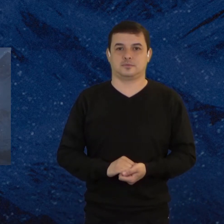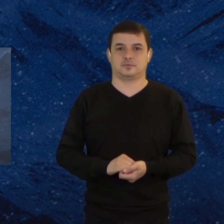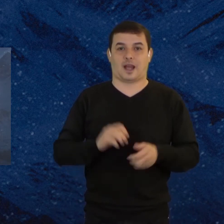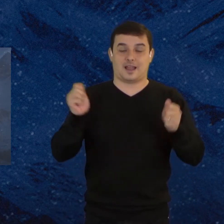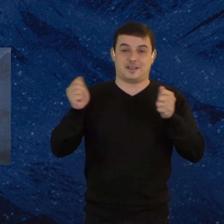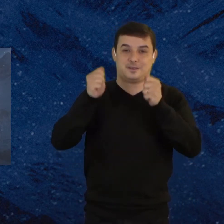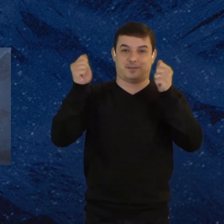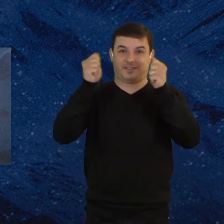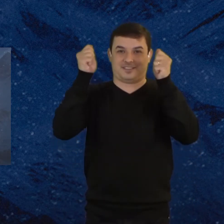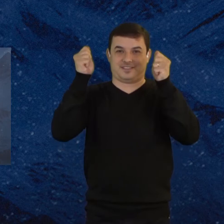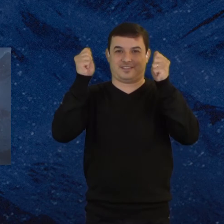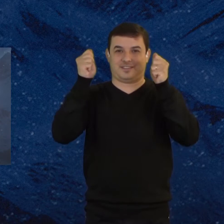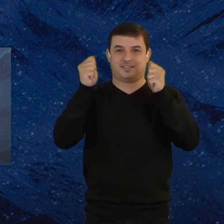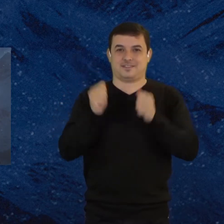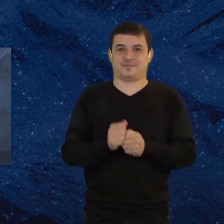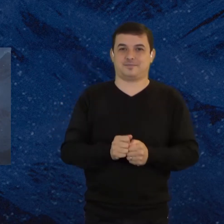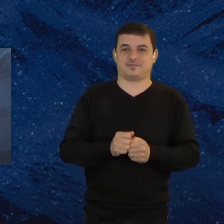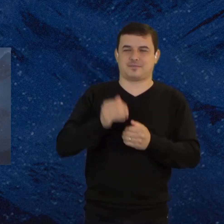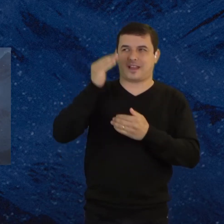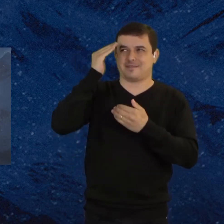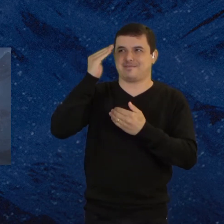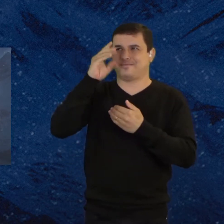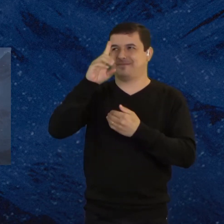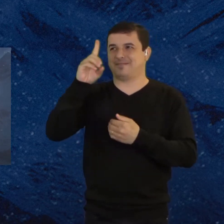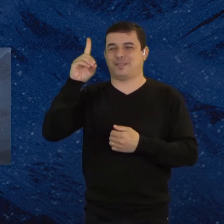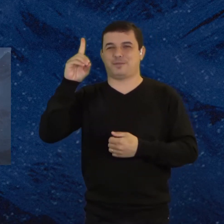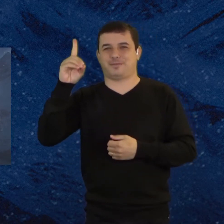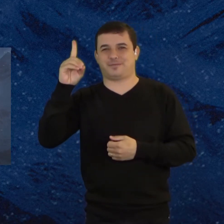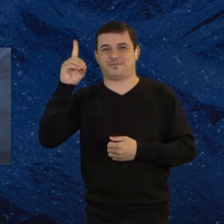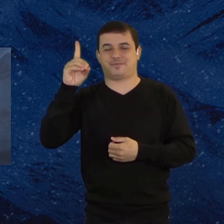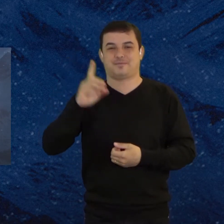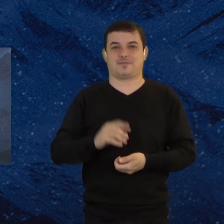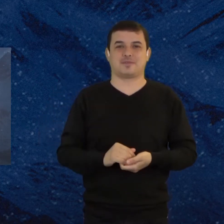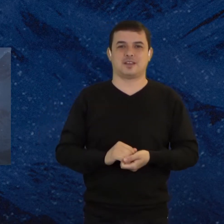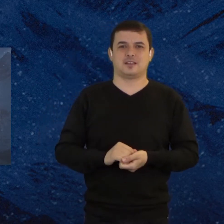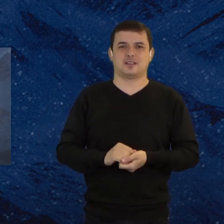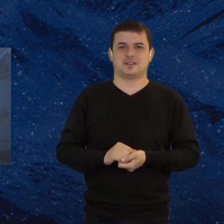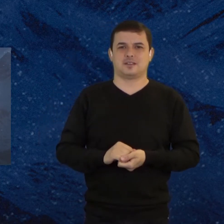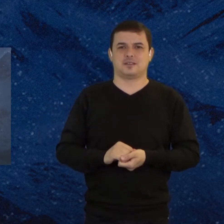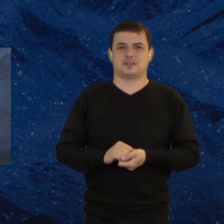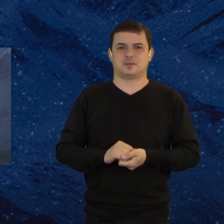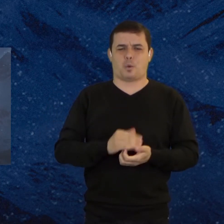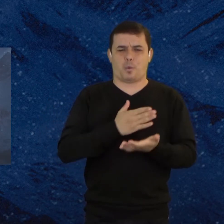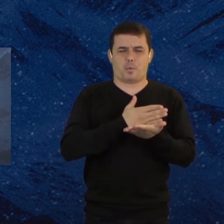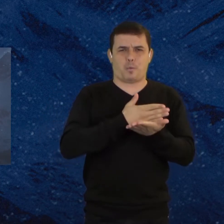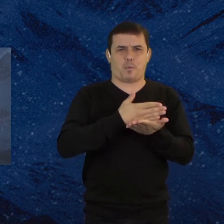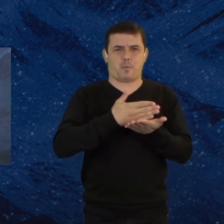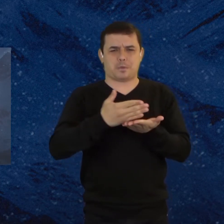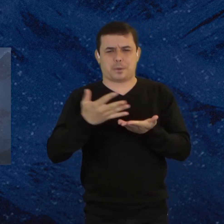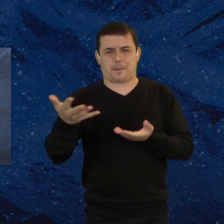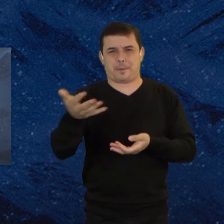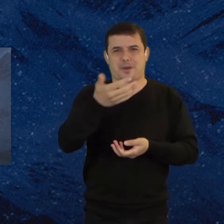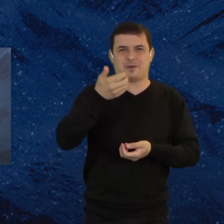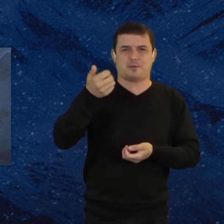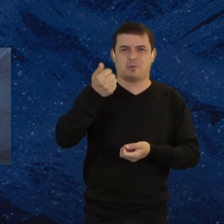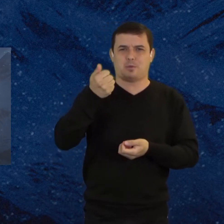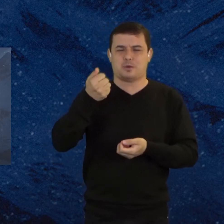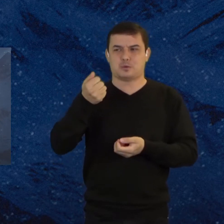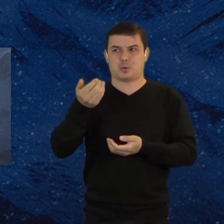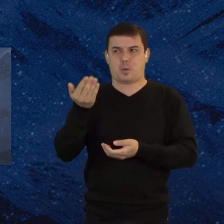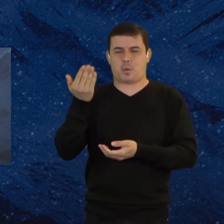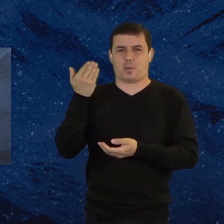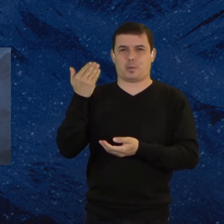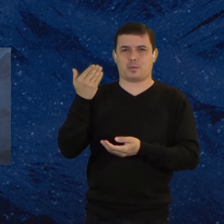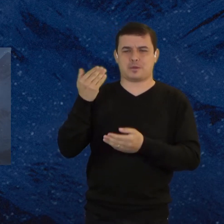Aleluia, graças a Deus, depois de uma abertura maravilhosa ontem à